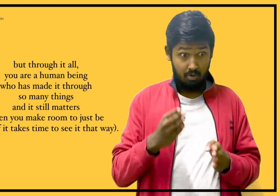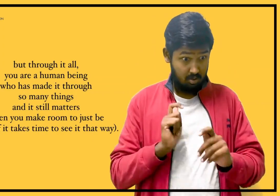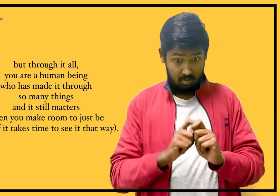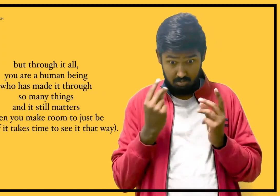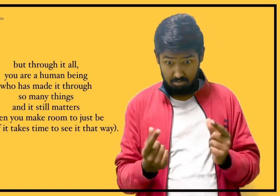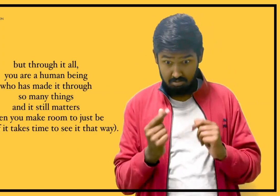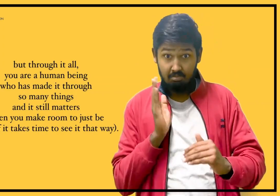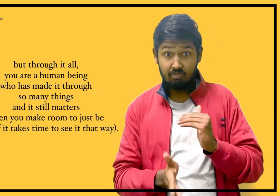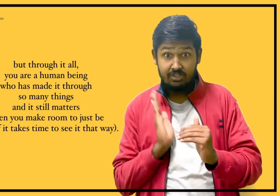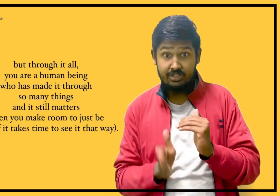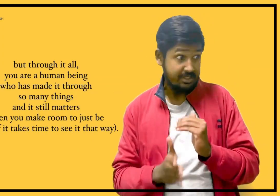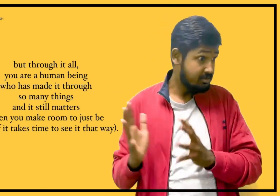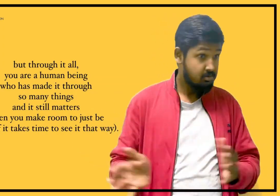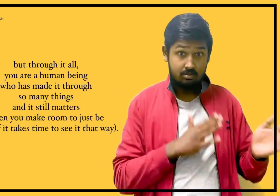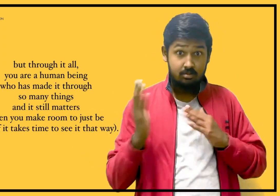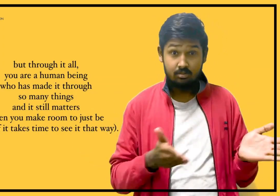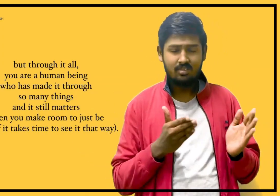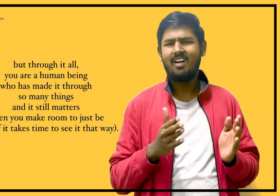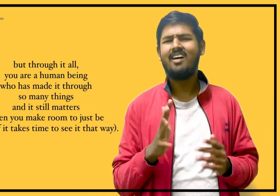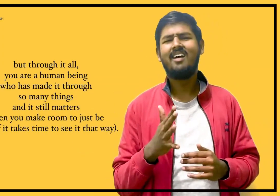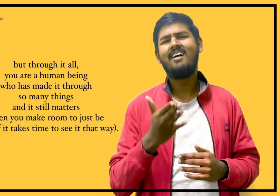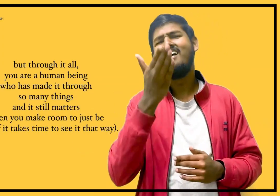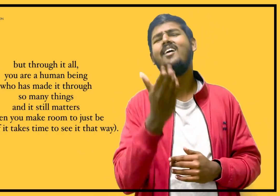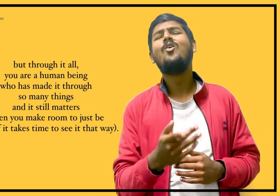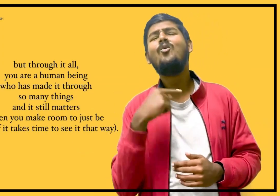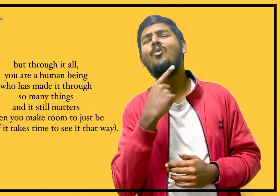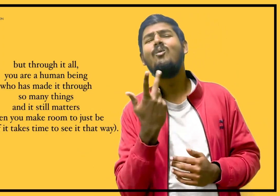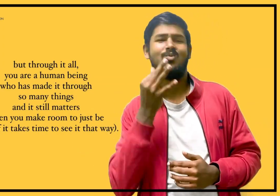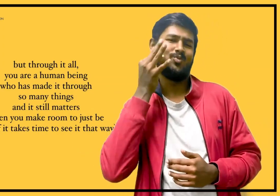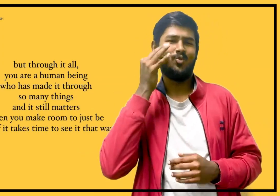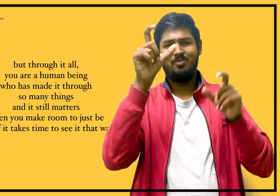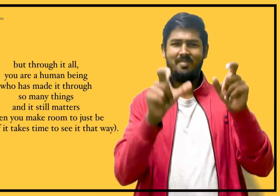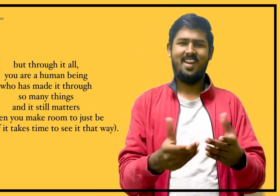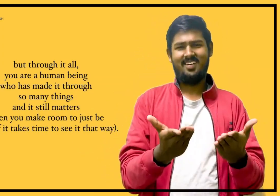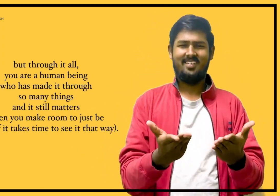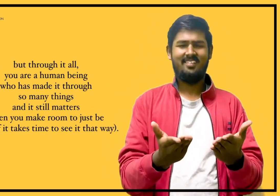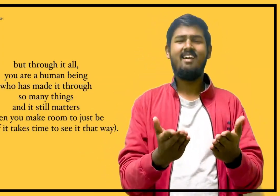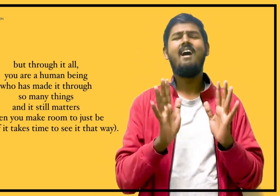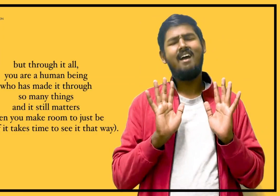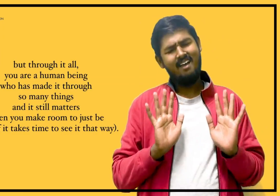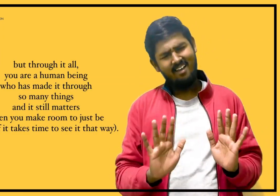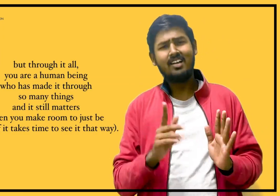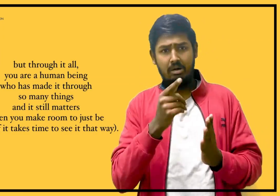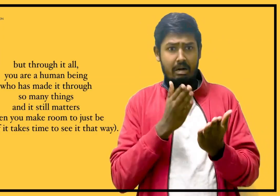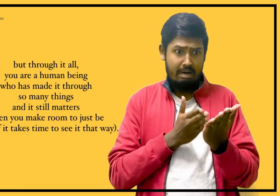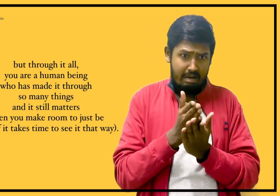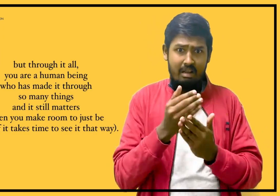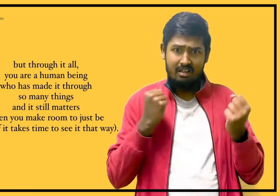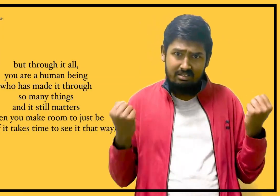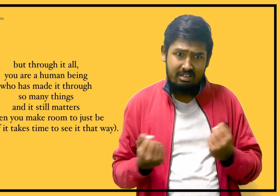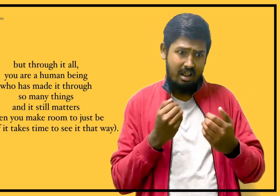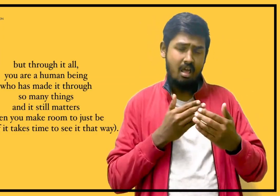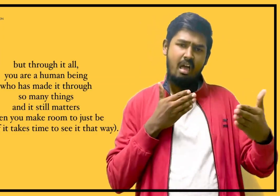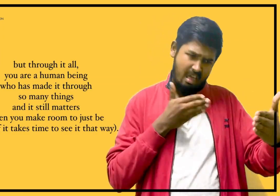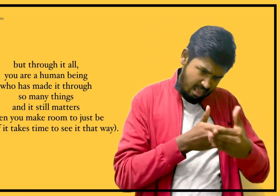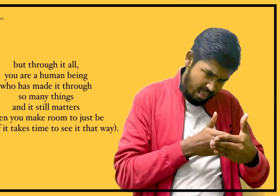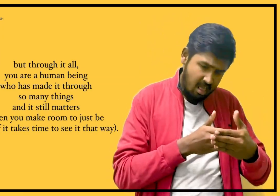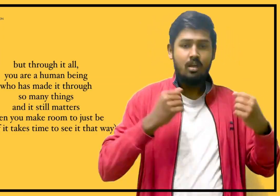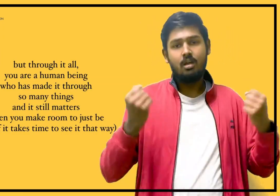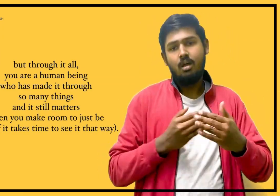लेकिन यह सभी जोखिम के बारे में ना सोच के आप ये सोचें कि आप एक रोबोट नहीं हैं, आप एक इंसान हैं। आप अपनी पूरी